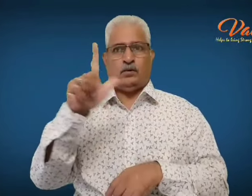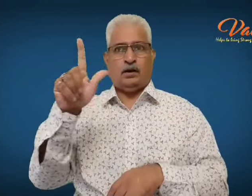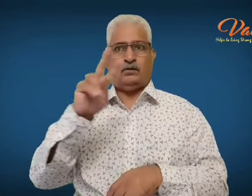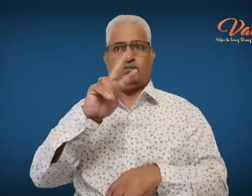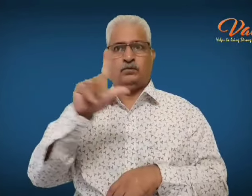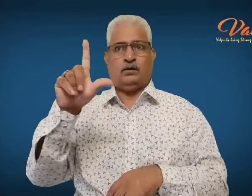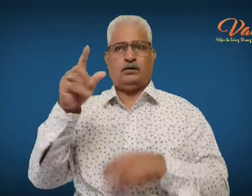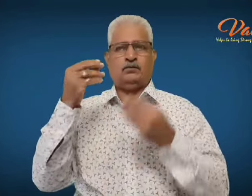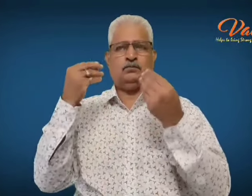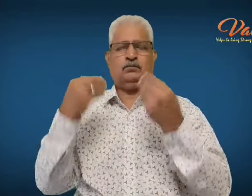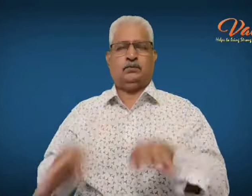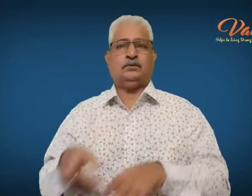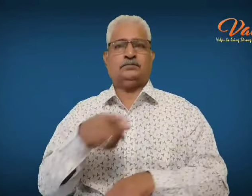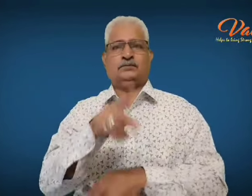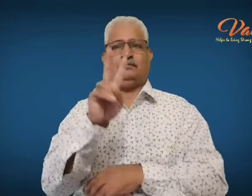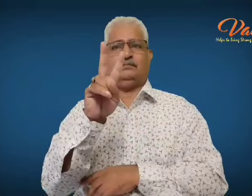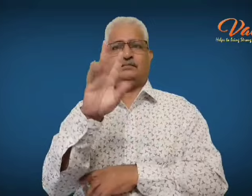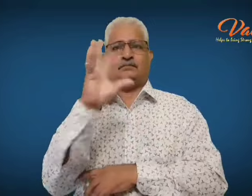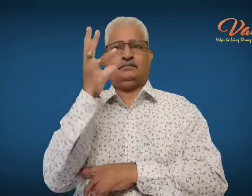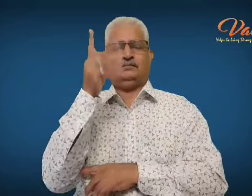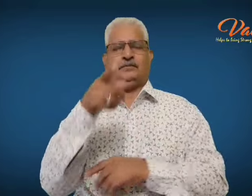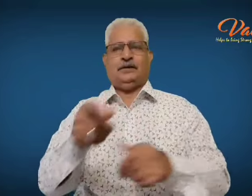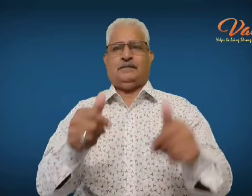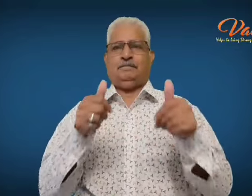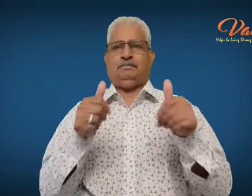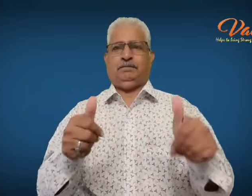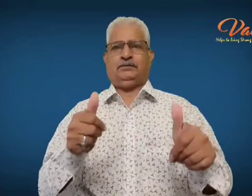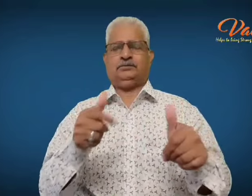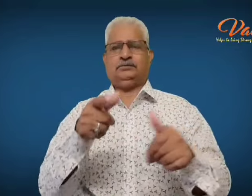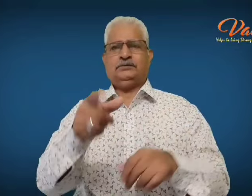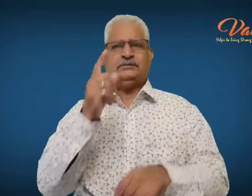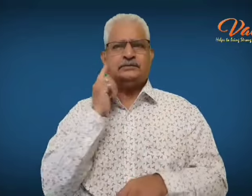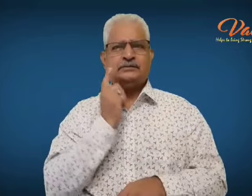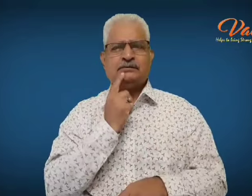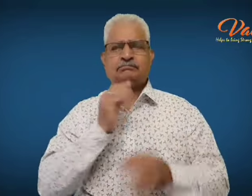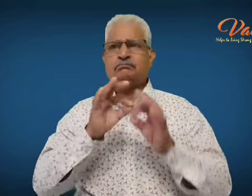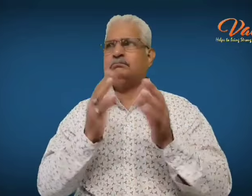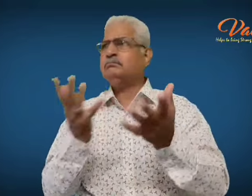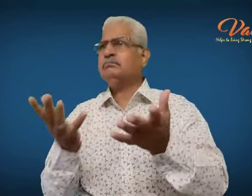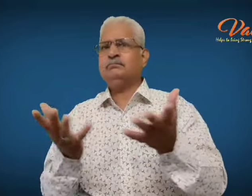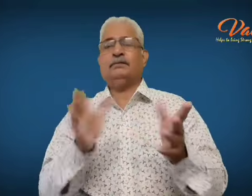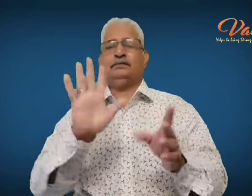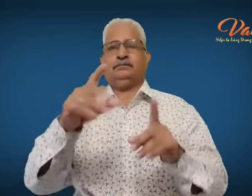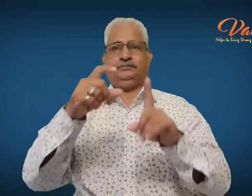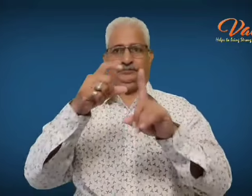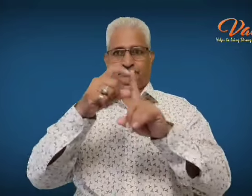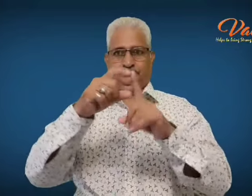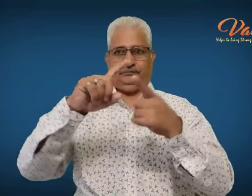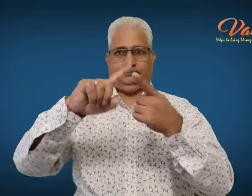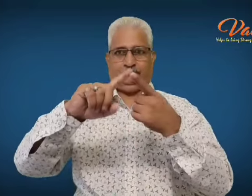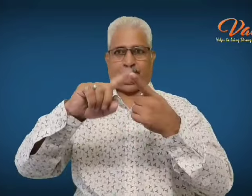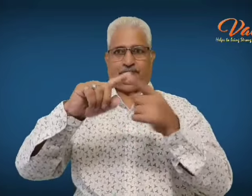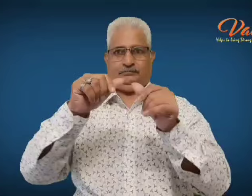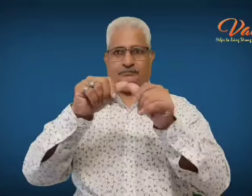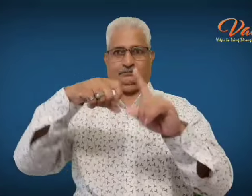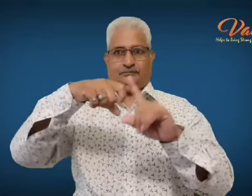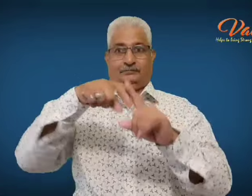बहुत ही अल्टीमेट रिजल्ट्स मिल रहे हैं। आज वैदिक के अंदर 1.5 लाख से ज़्यादा लोग वैदिक परिवार में जुड़ चुके